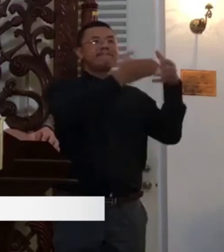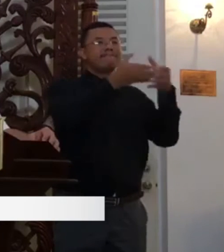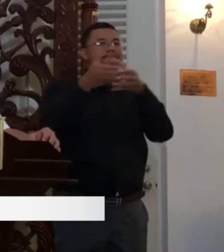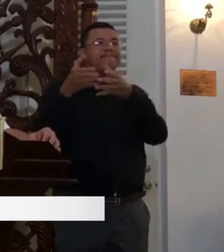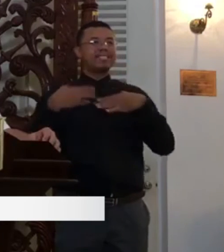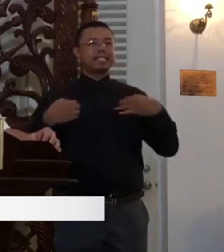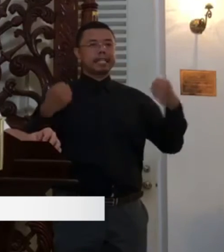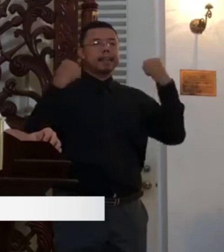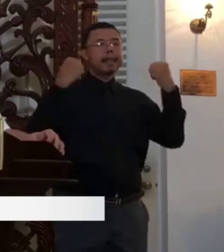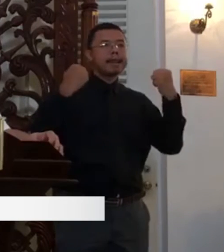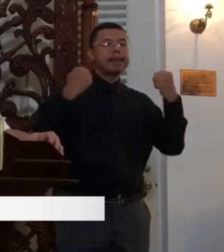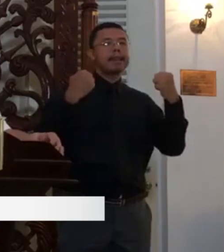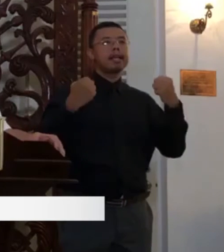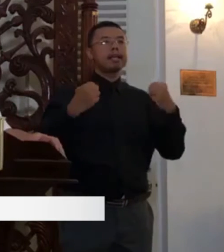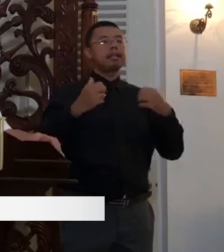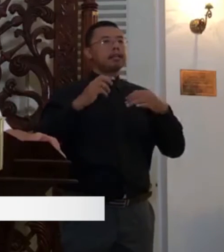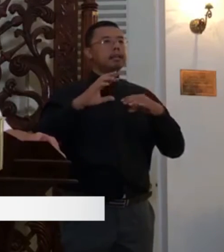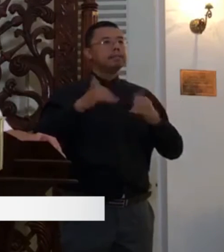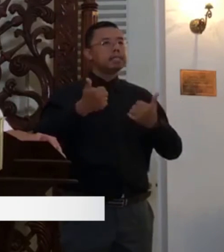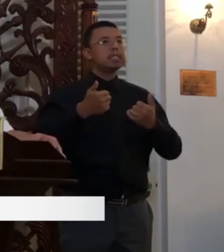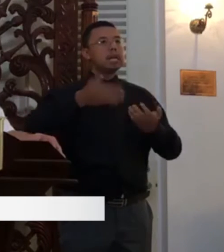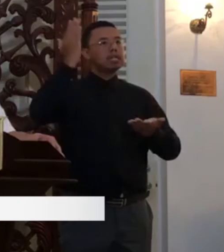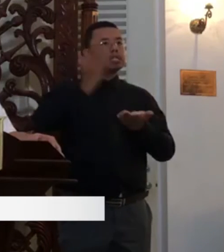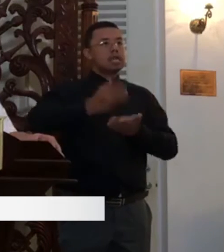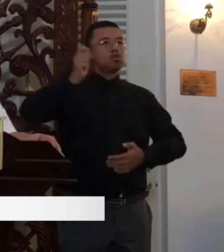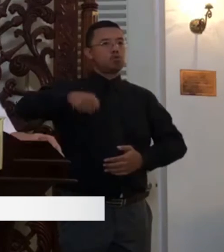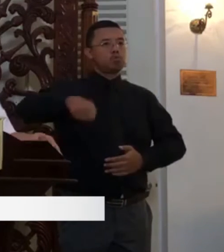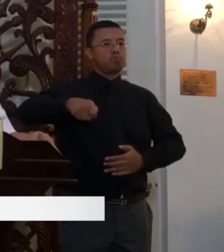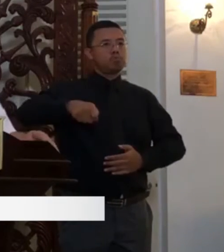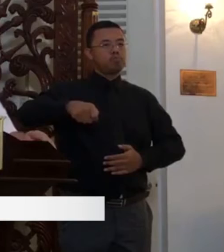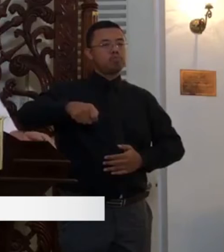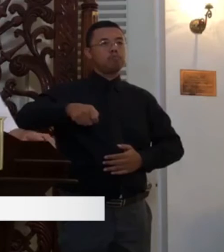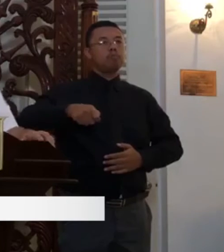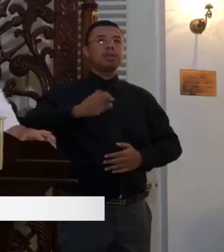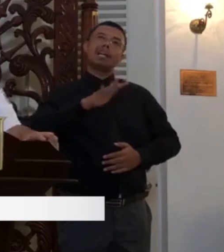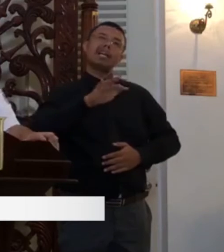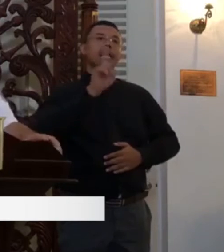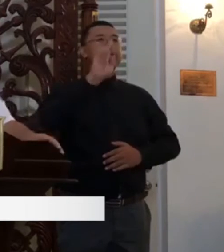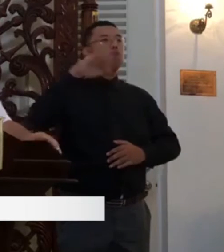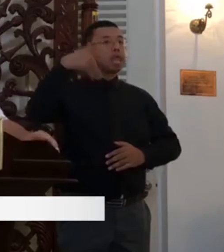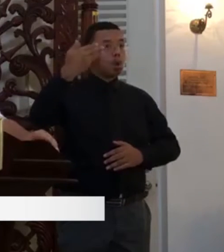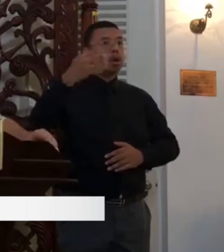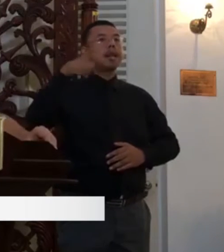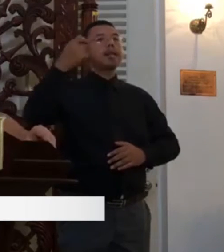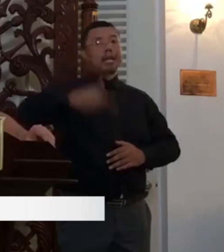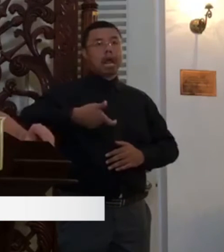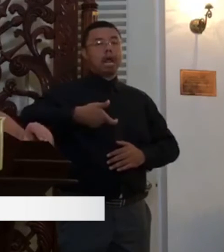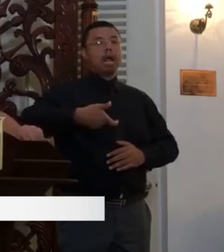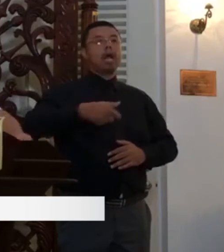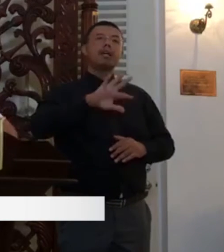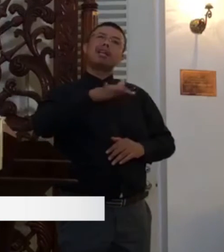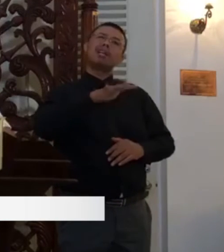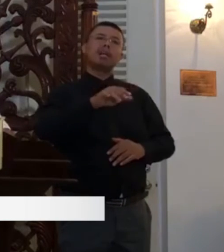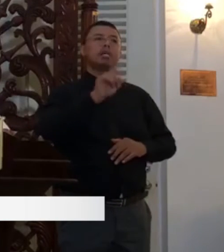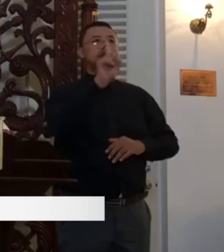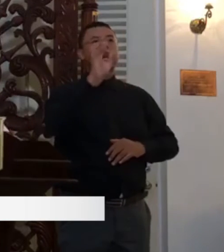kesehatan, di mana bisa mendapatkan sanksi hukuman selama-lamanya 1 tahun dan denda